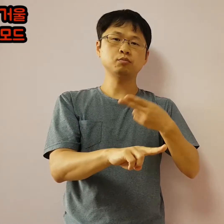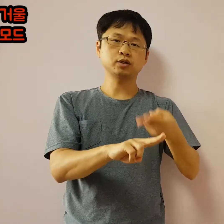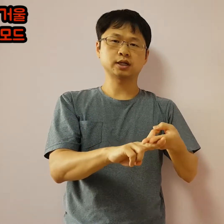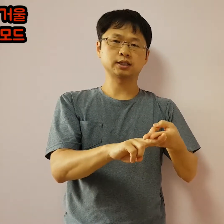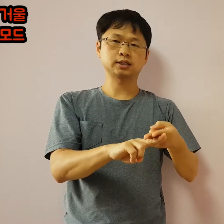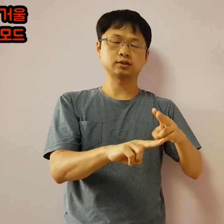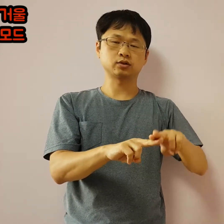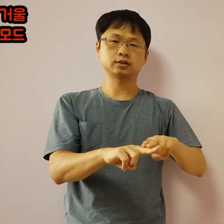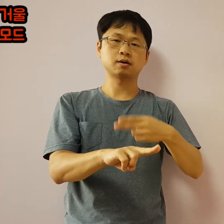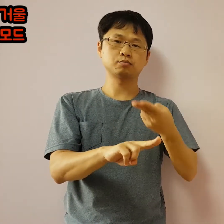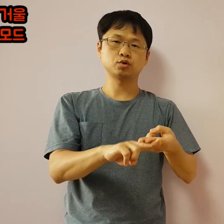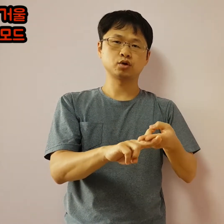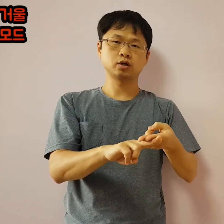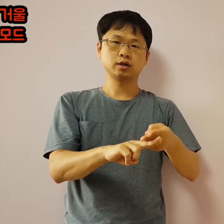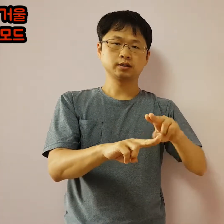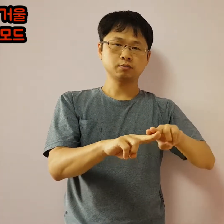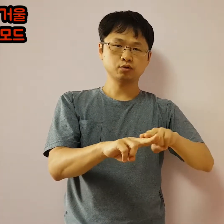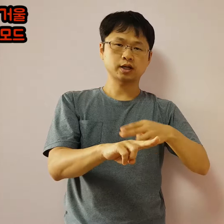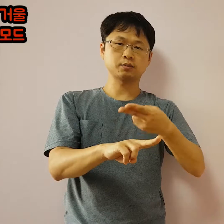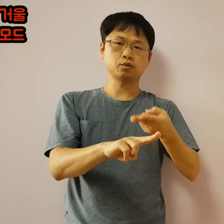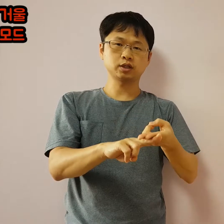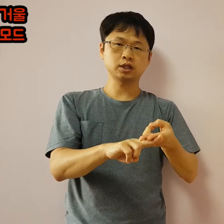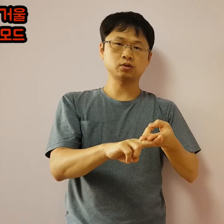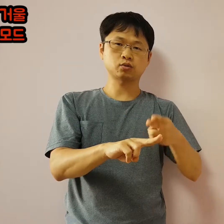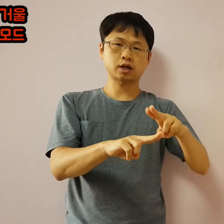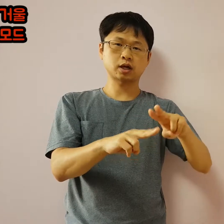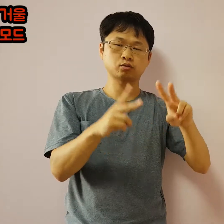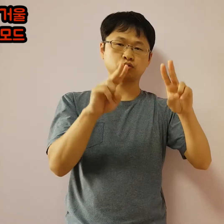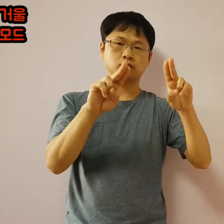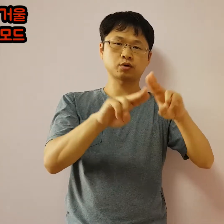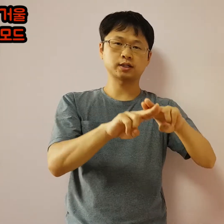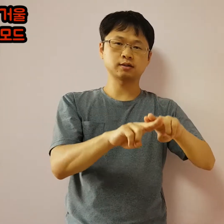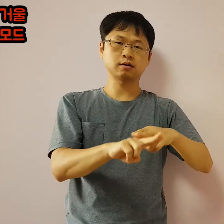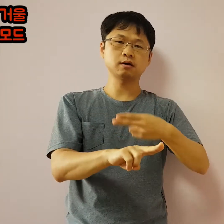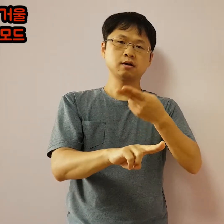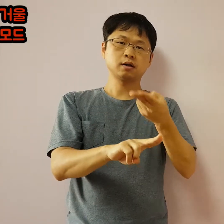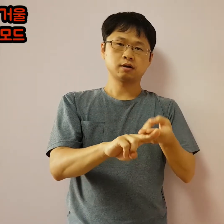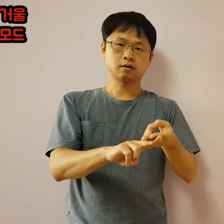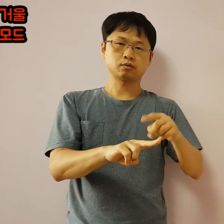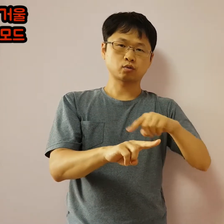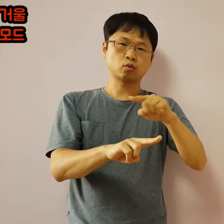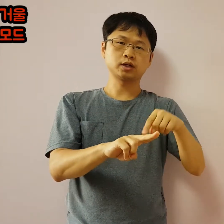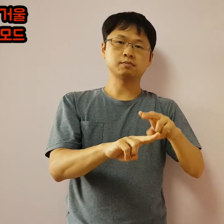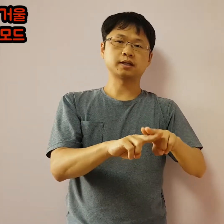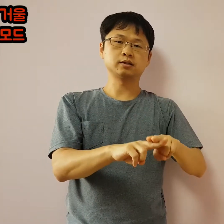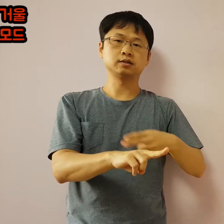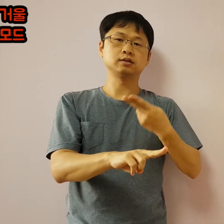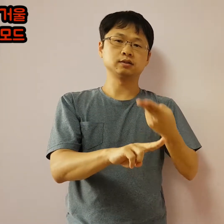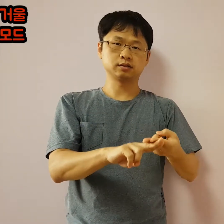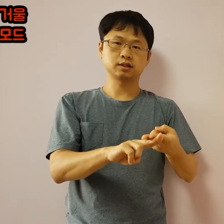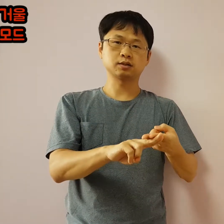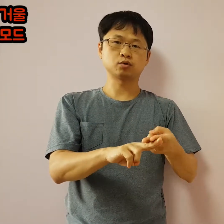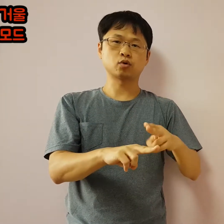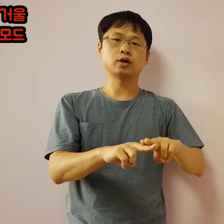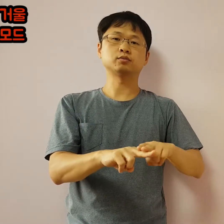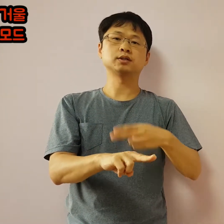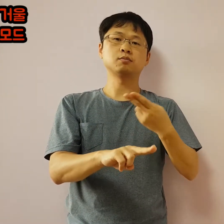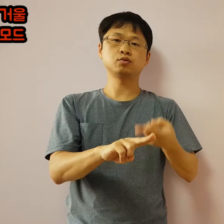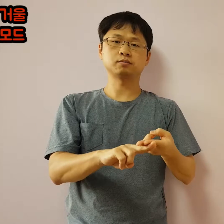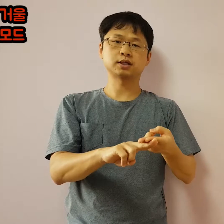선물이란 뜻이거든요. 선물의 리본이 이렇게 두 겹으로 해서 고리를 만드는 느낌으로 해주면 선물입니다.